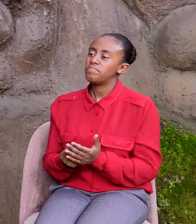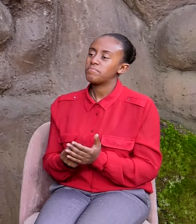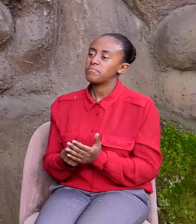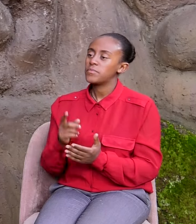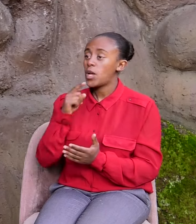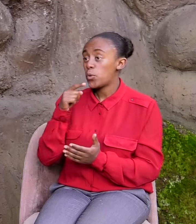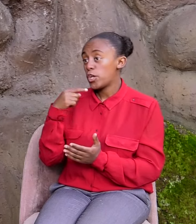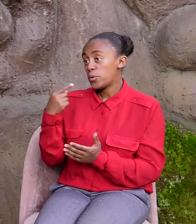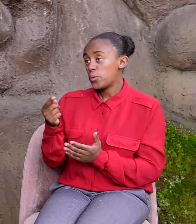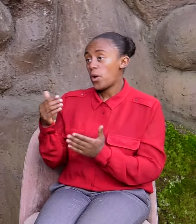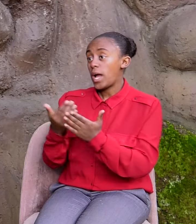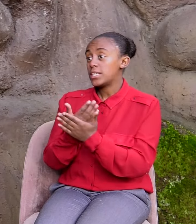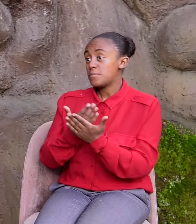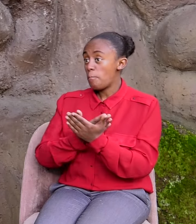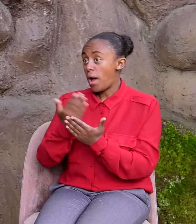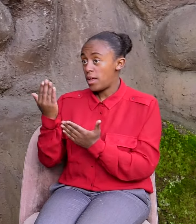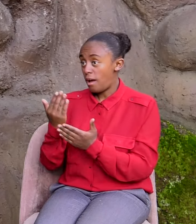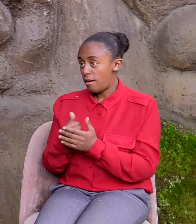ያው እንደነገርኩ